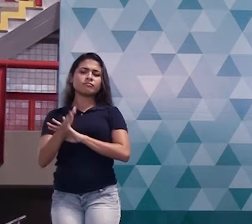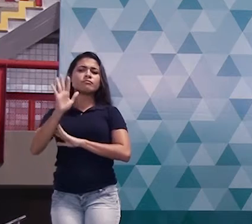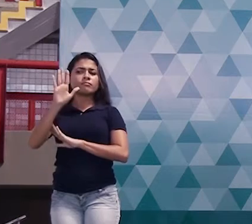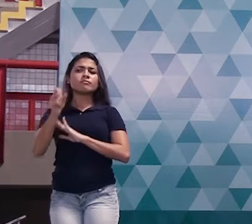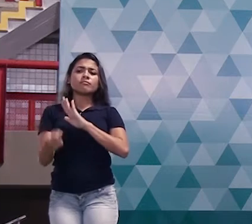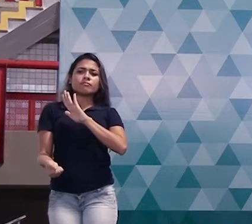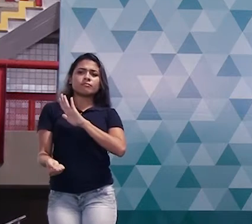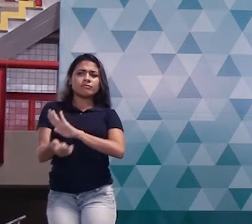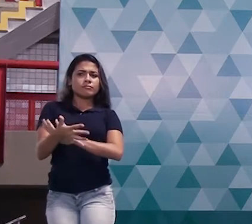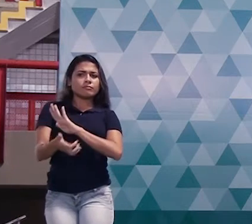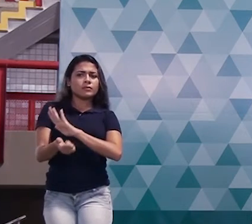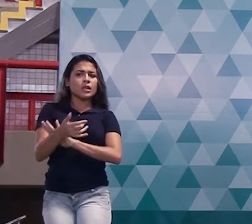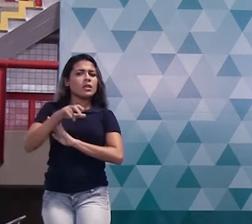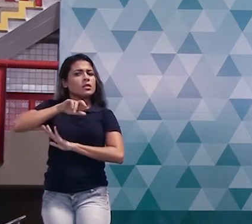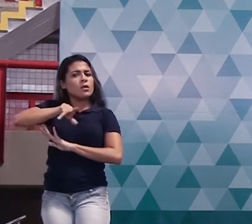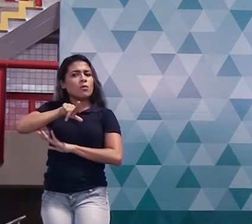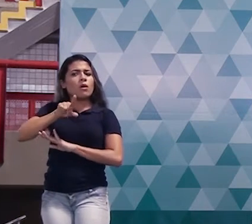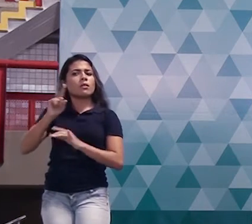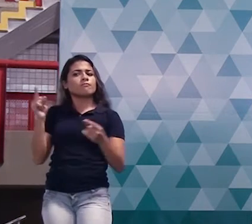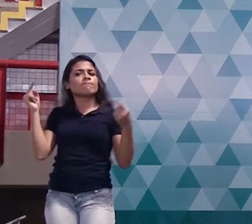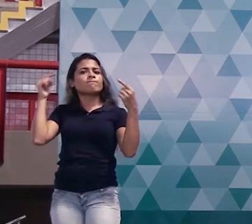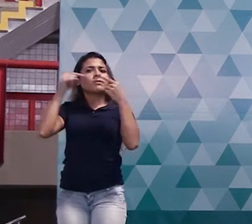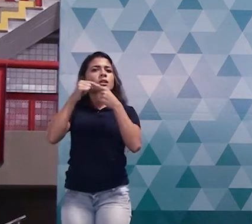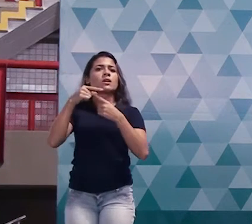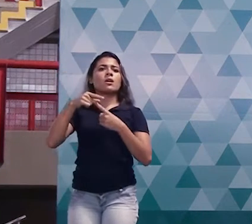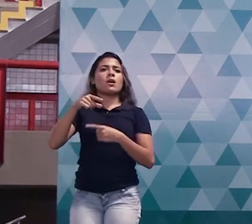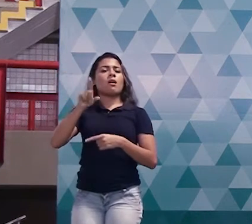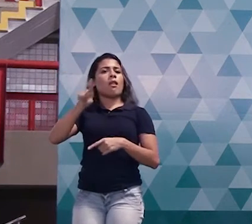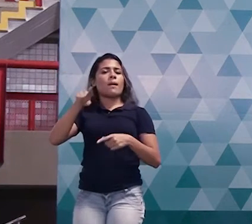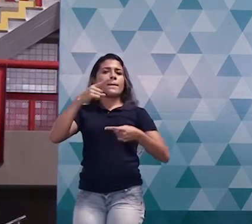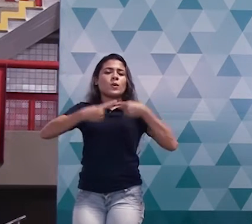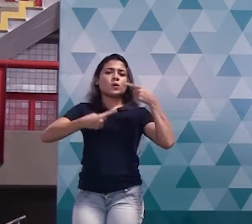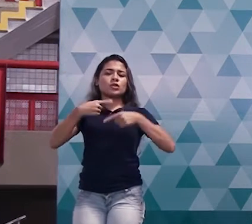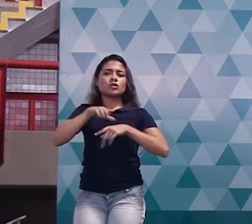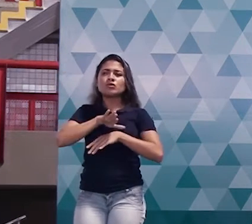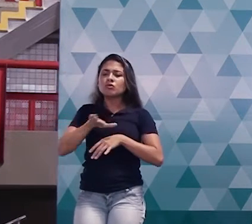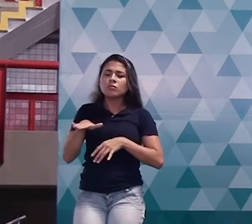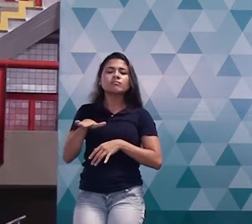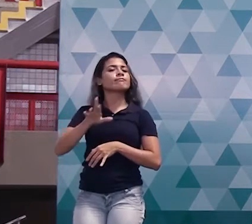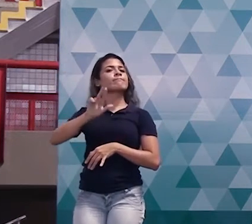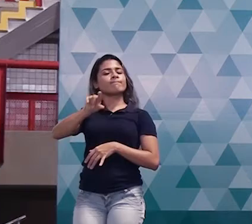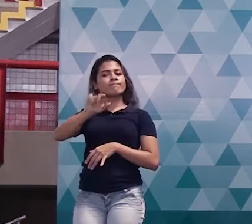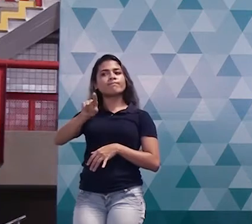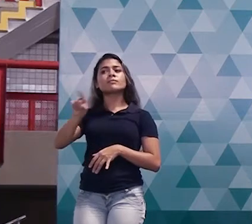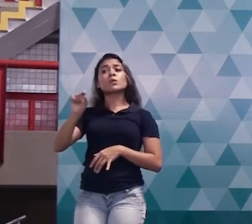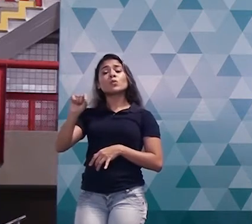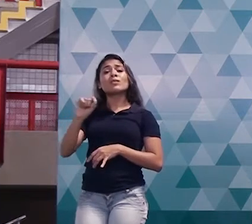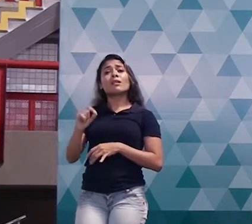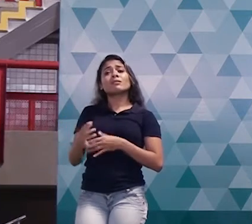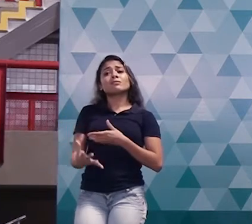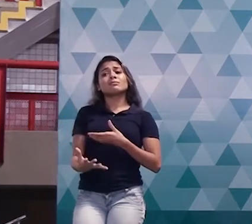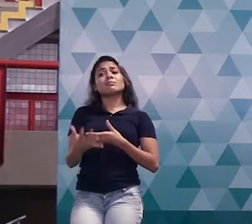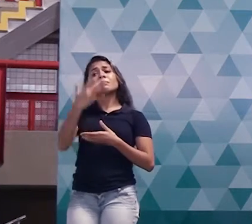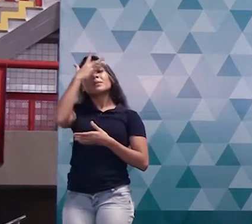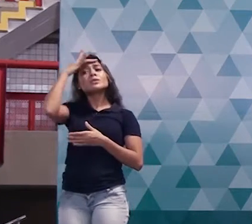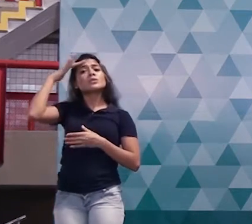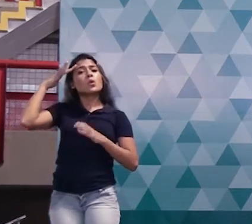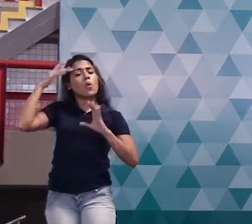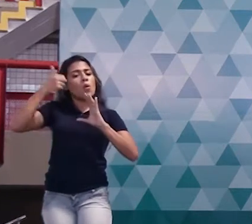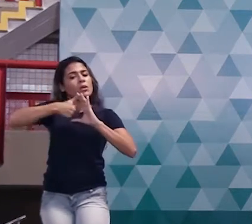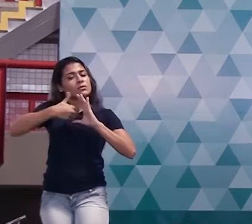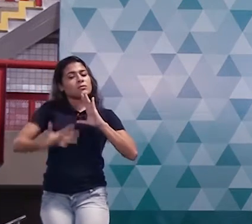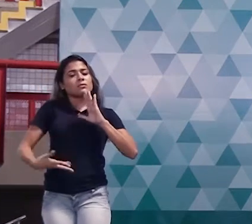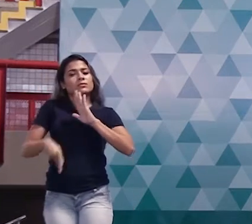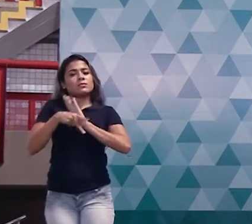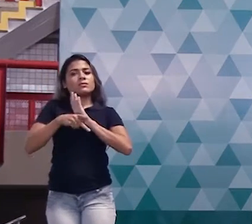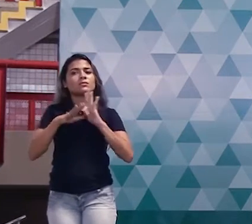uma questão política, mas é uma questão moral. Cuidado, eu fico preocupado, às vezes quando eu converso com as pessoas e a gente está falando